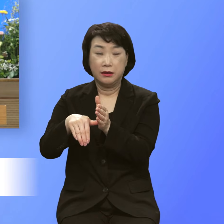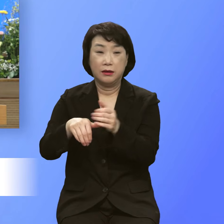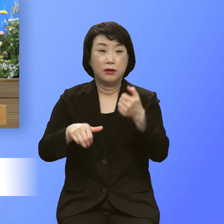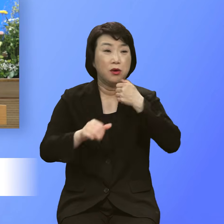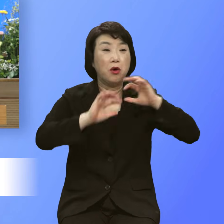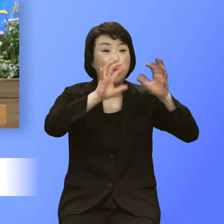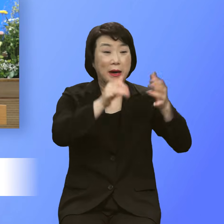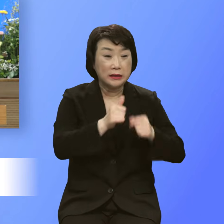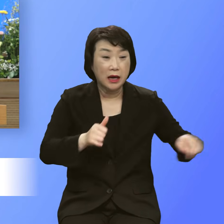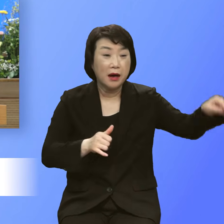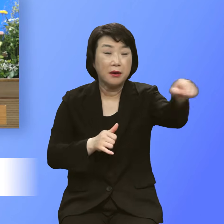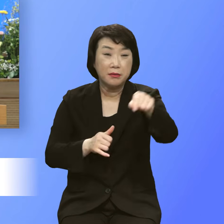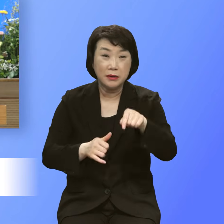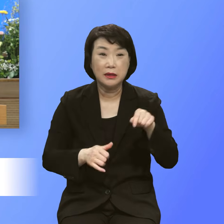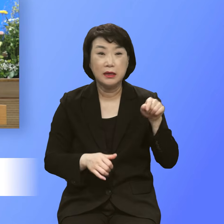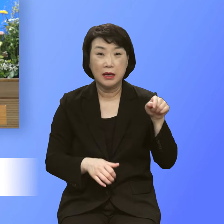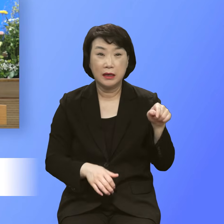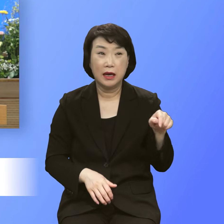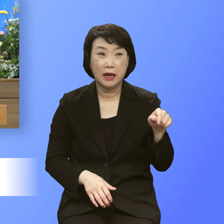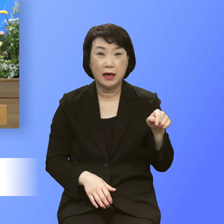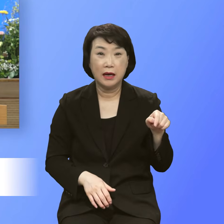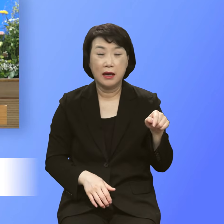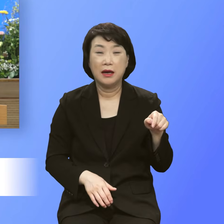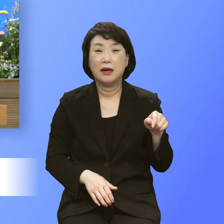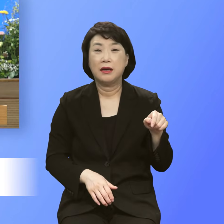로마 사람들을 향해서